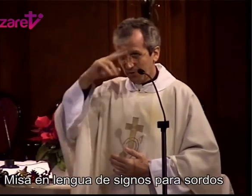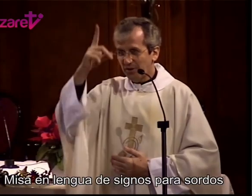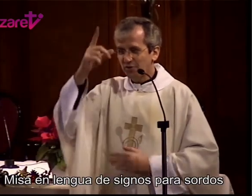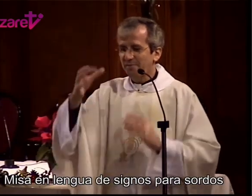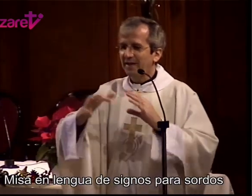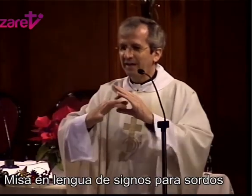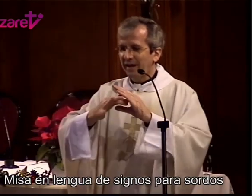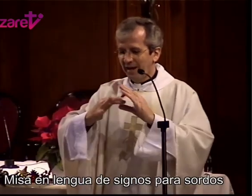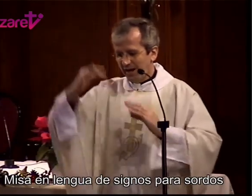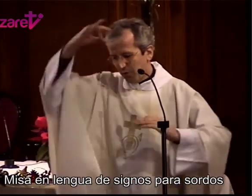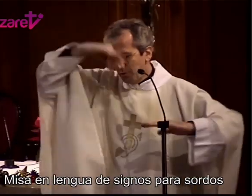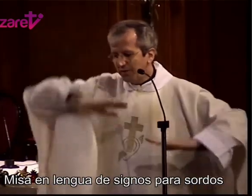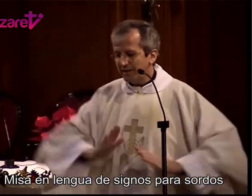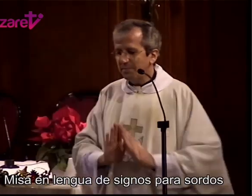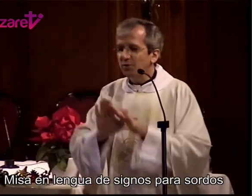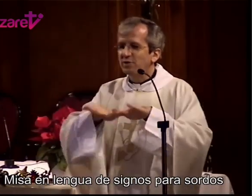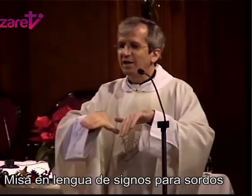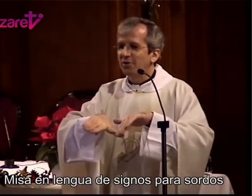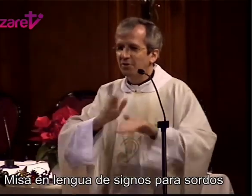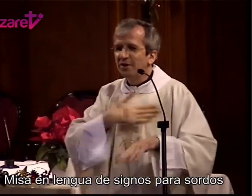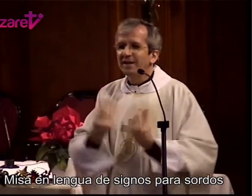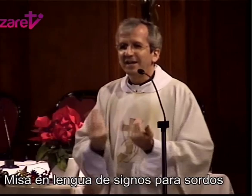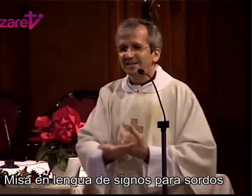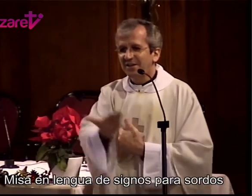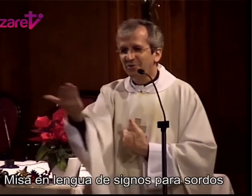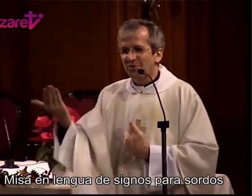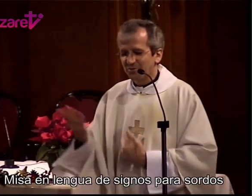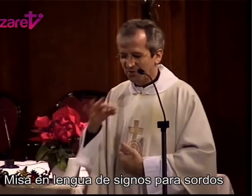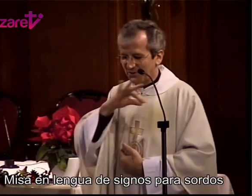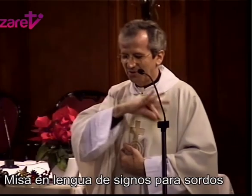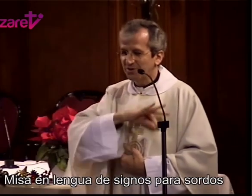Dios Padre y la comunión del Espíritu Santo estén con todos vosotros.